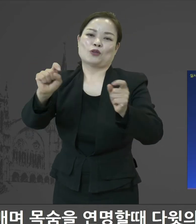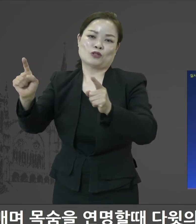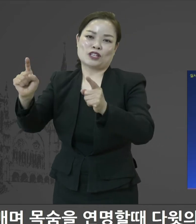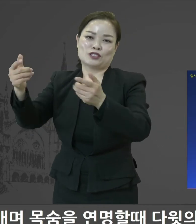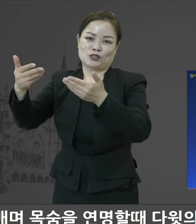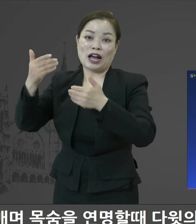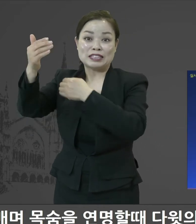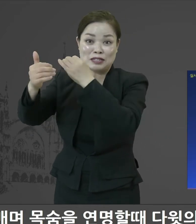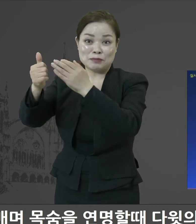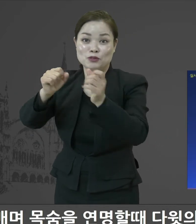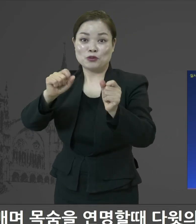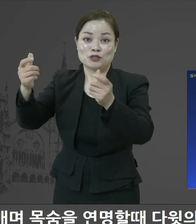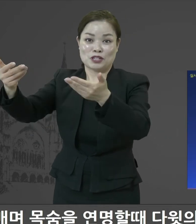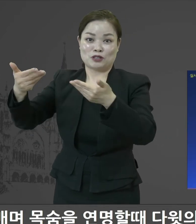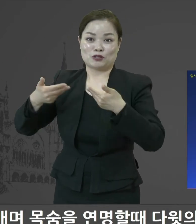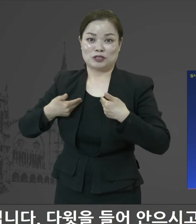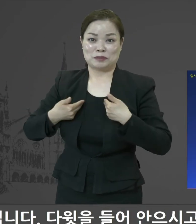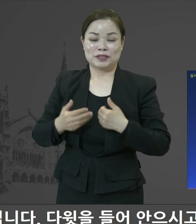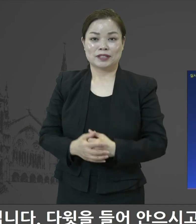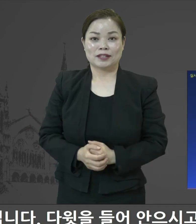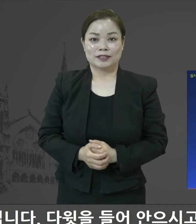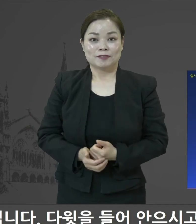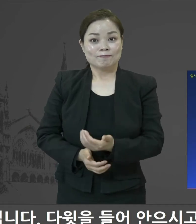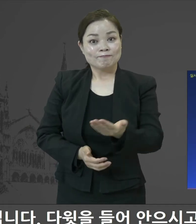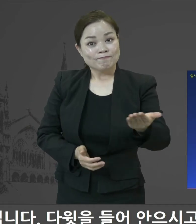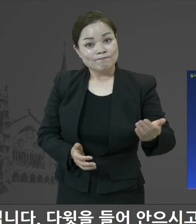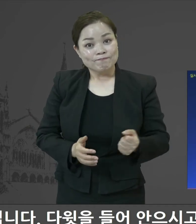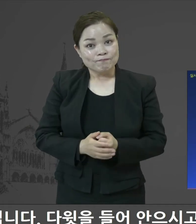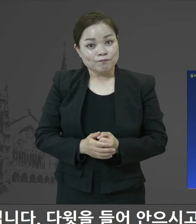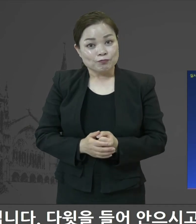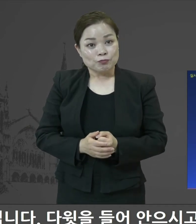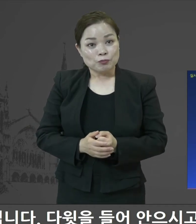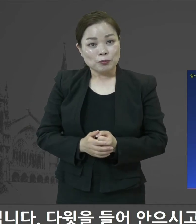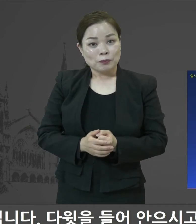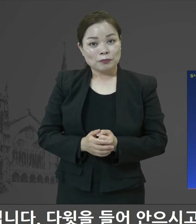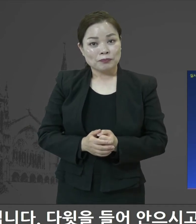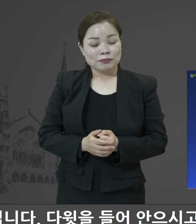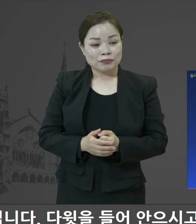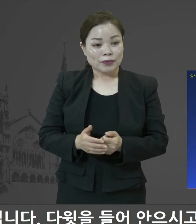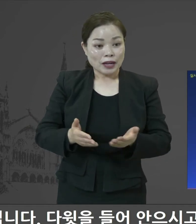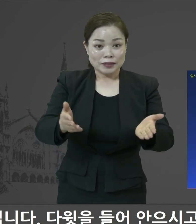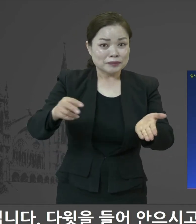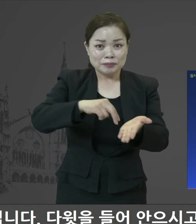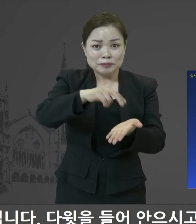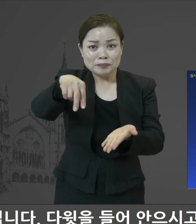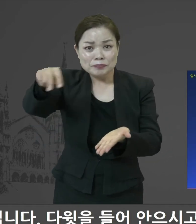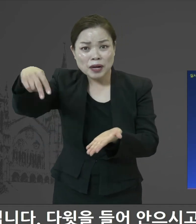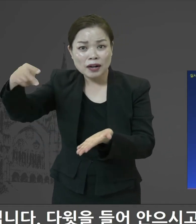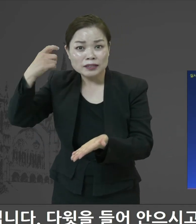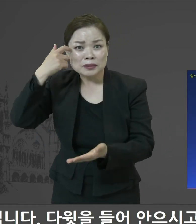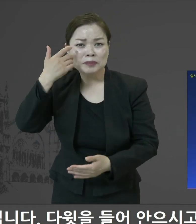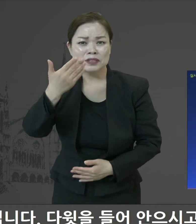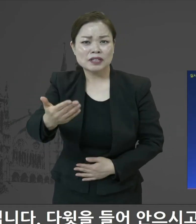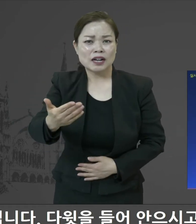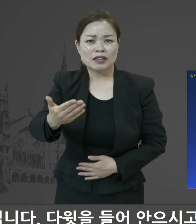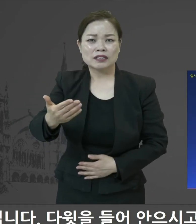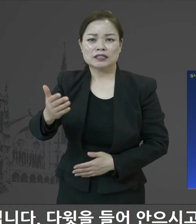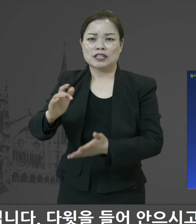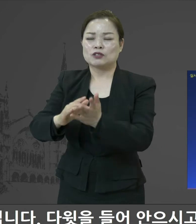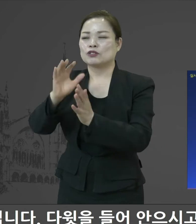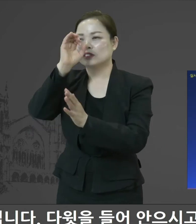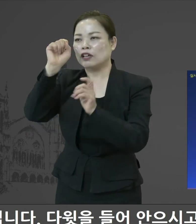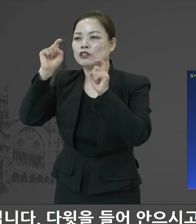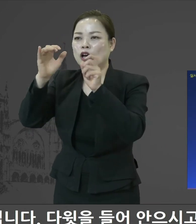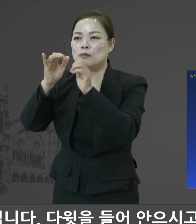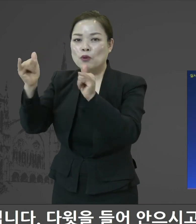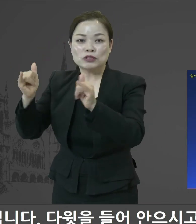겁니다. 여러분, 혹시 길을 잃었습니까? 예수님은 선한 목자가 되셔서